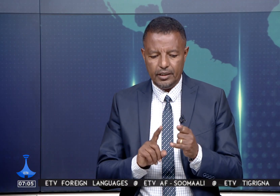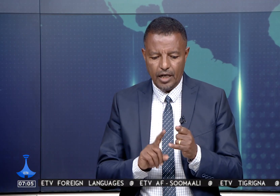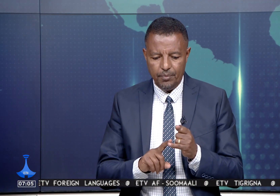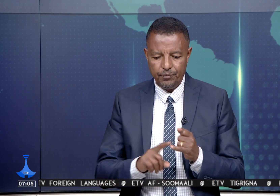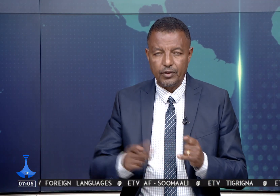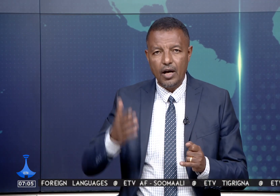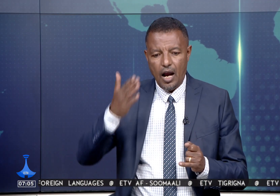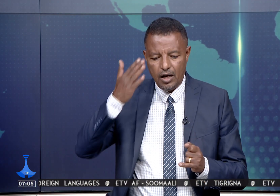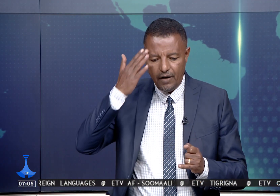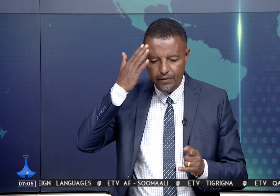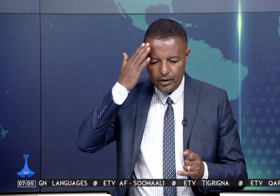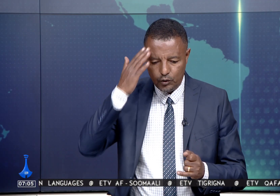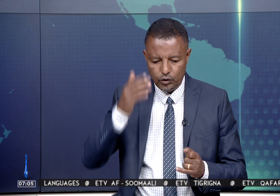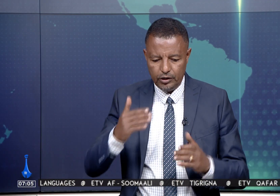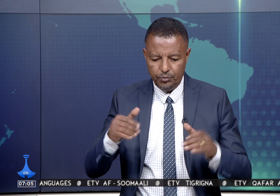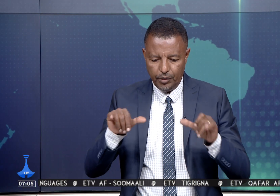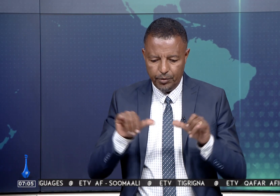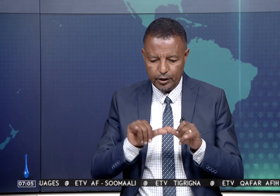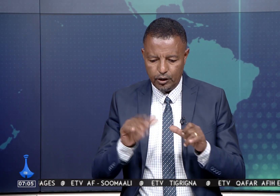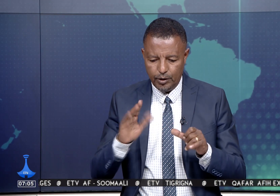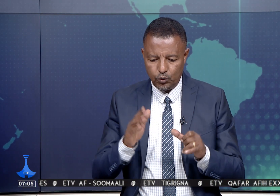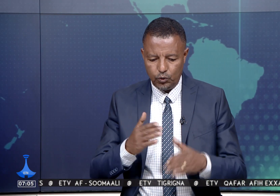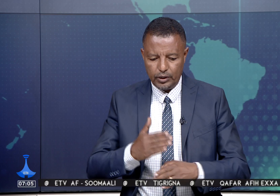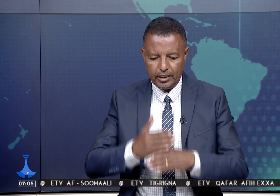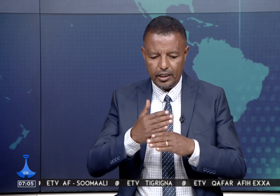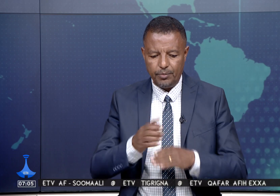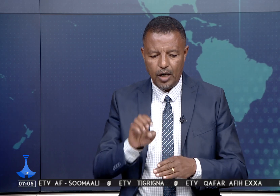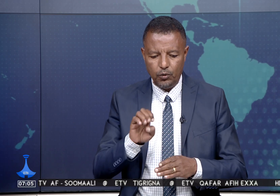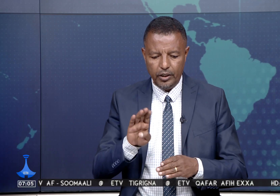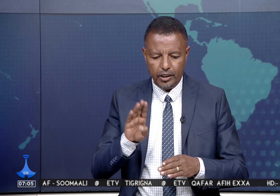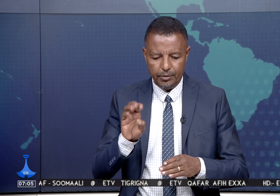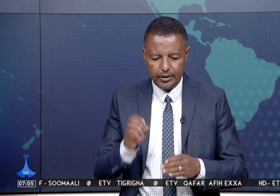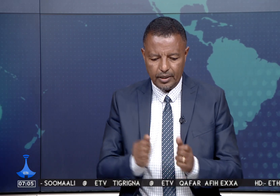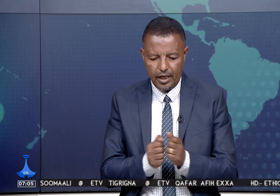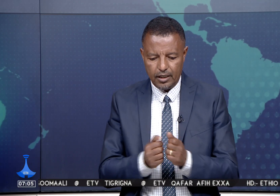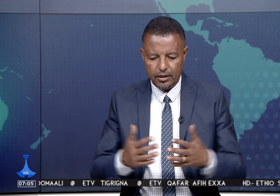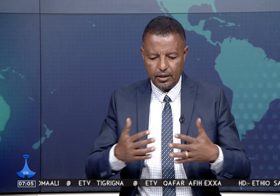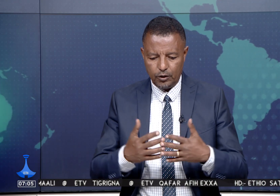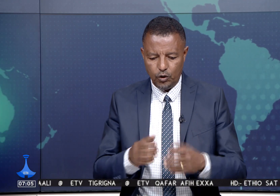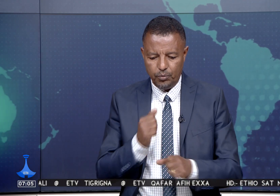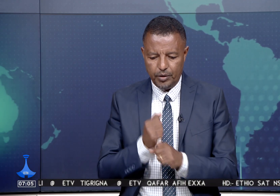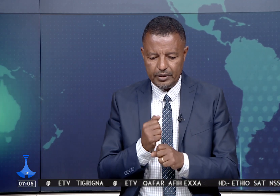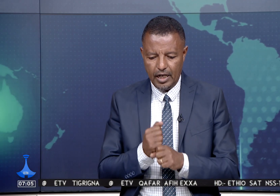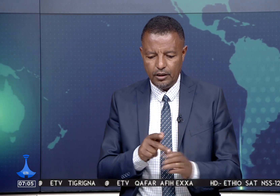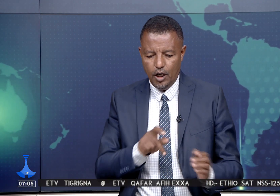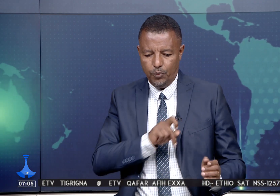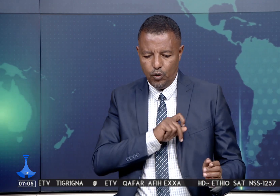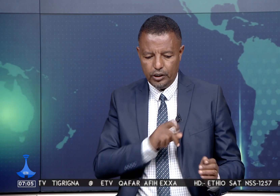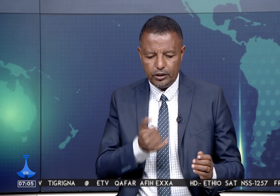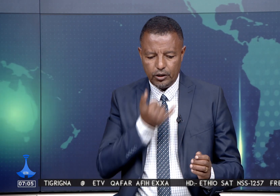በመጨረሻም አንጋፋነትን በሚመጥን መልኩ የተገነባው ኢቢሲ ጋር ተቀናጅቶ በመስራት ፖሊስ